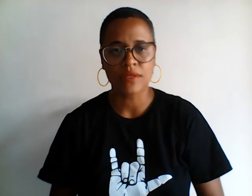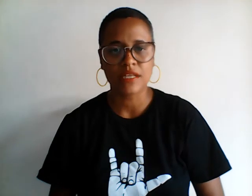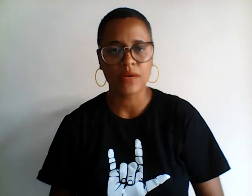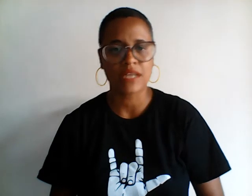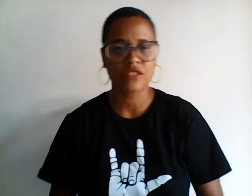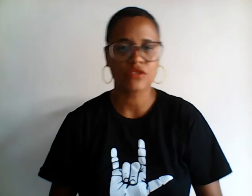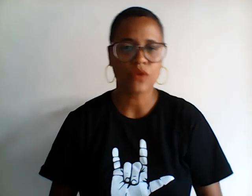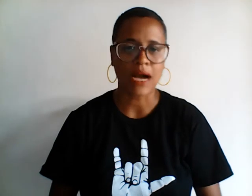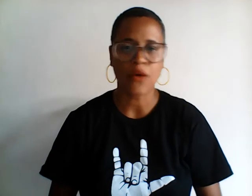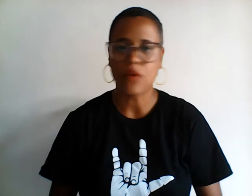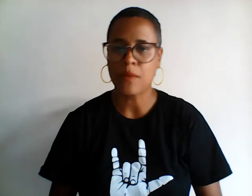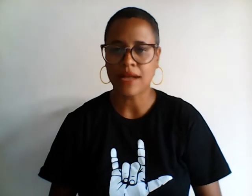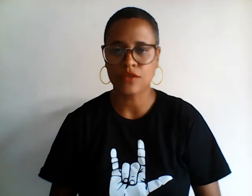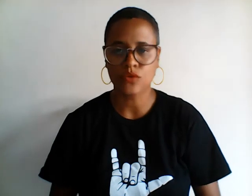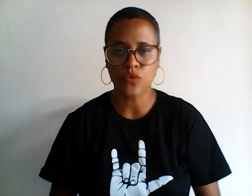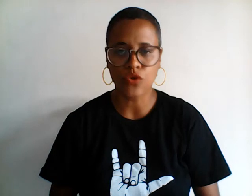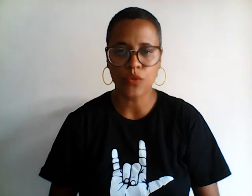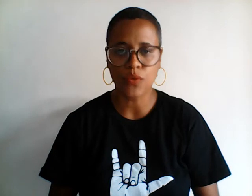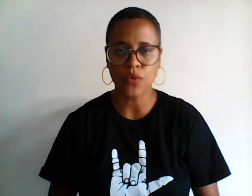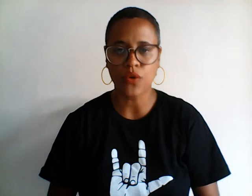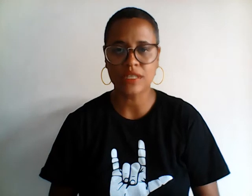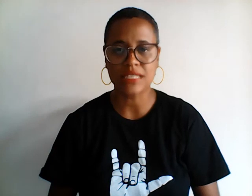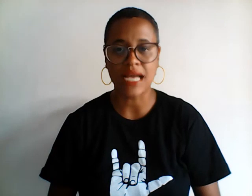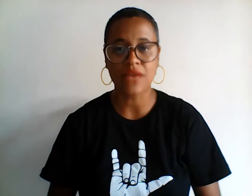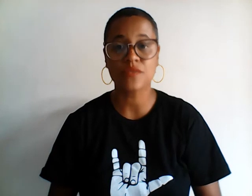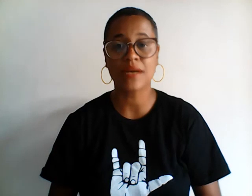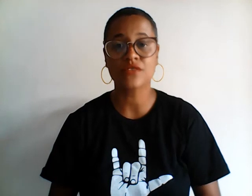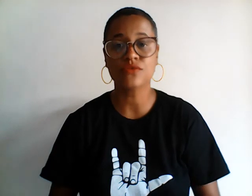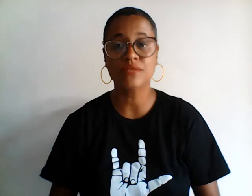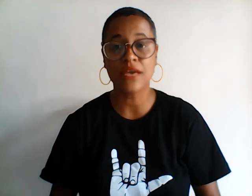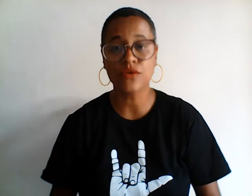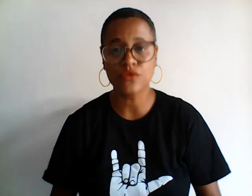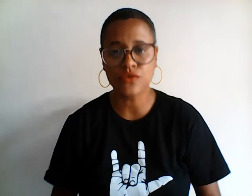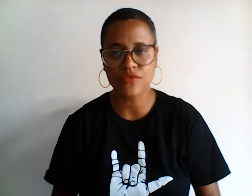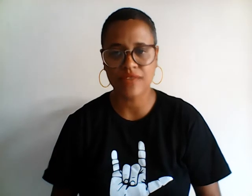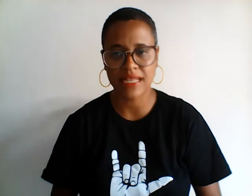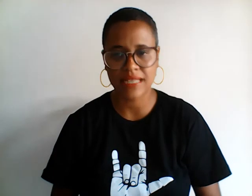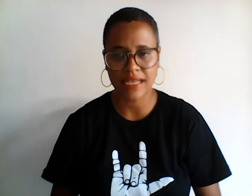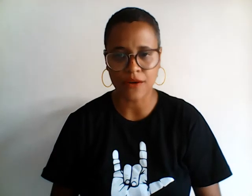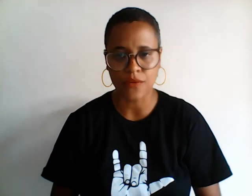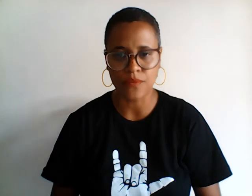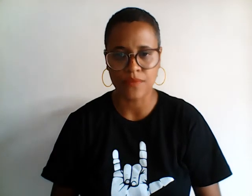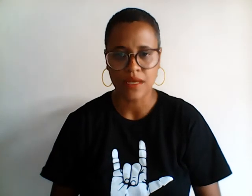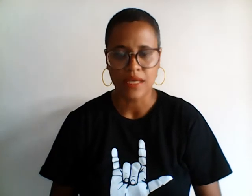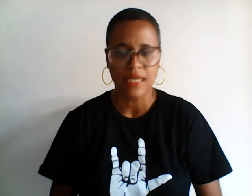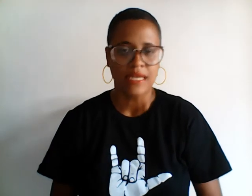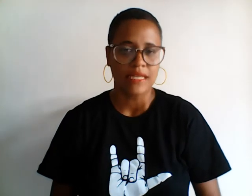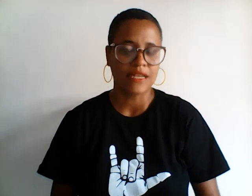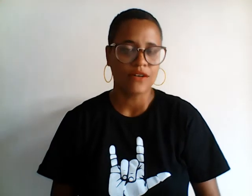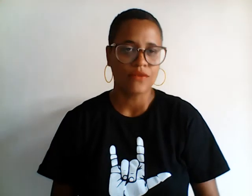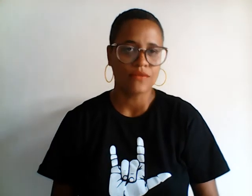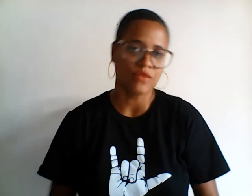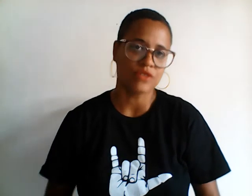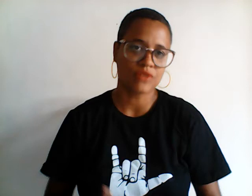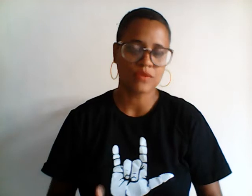podendo esta tocar alguma parte do corpo ou estar em espaço neutro vertical. Então, nós vamos